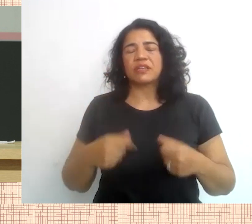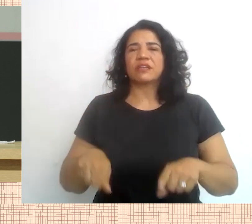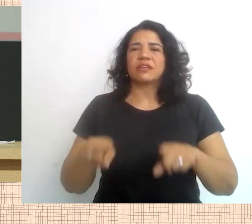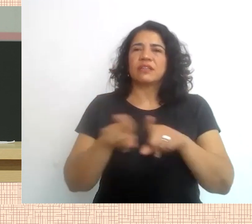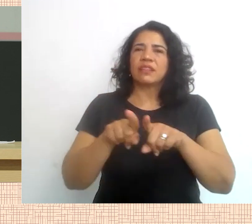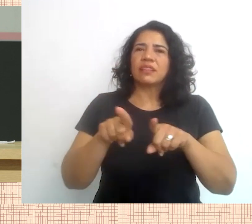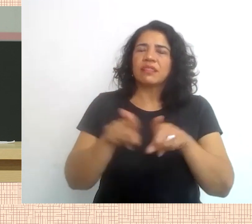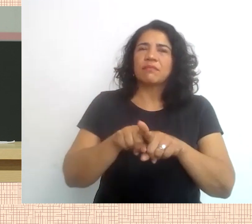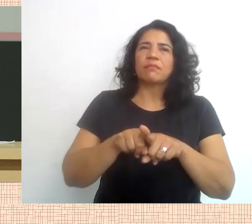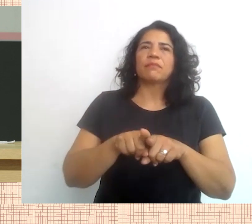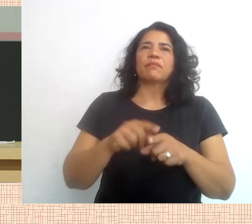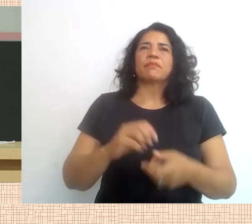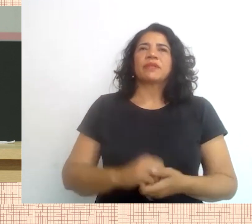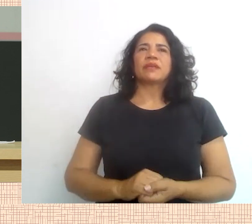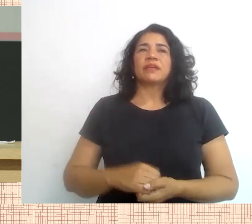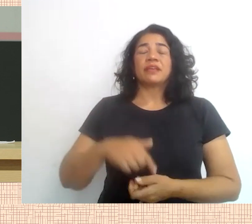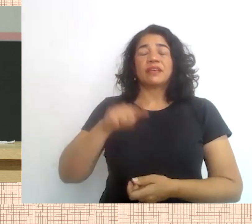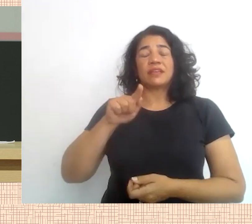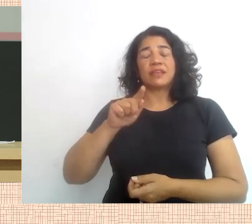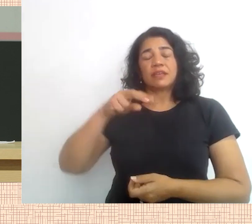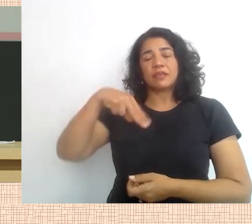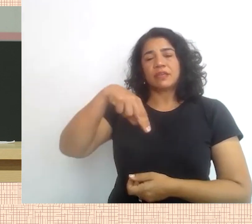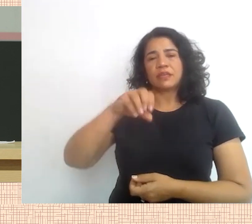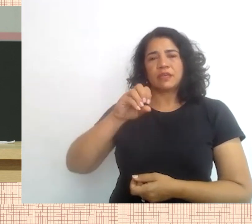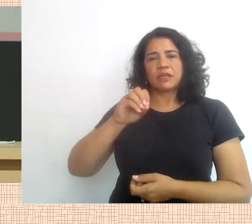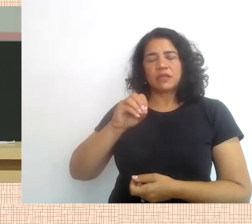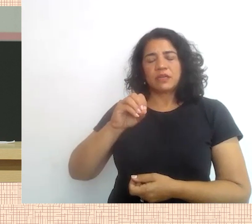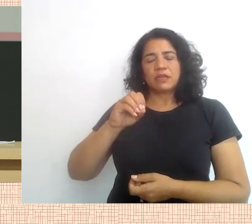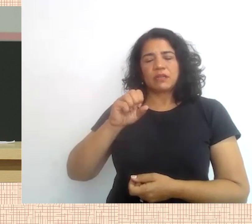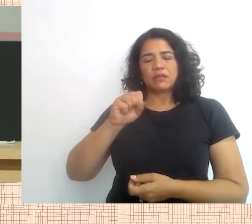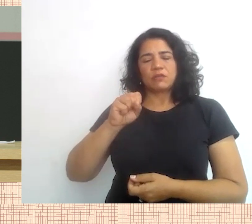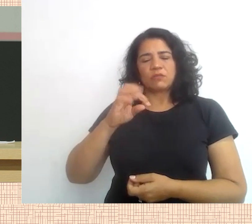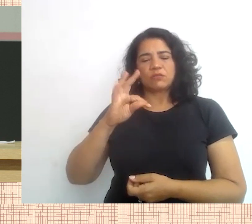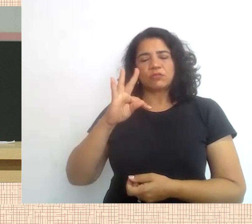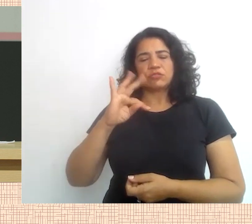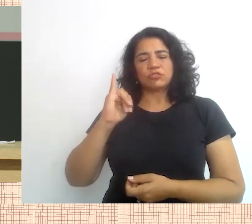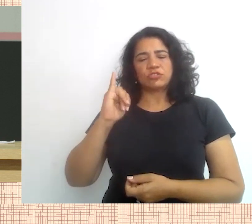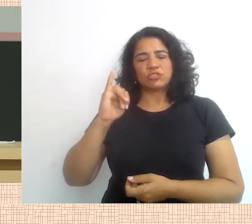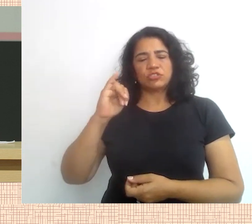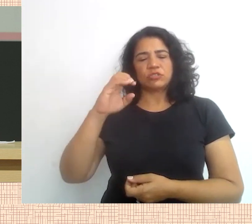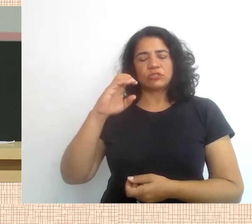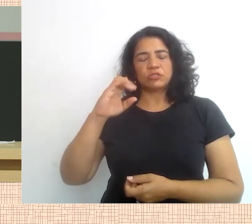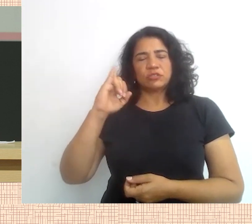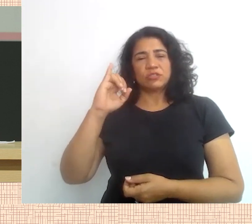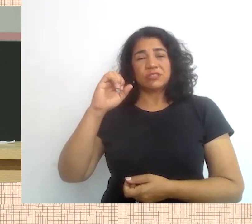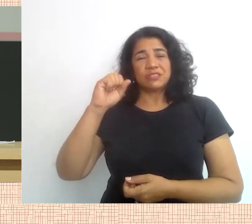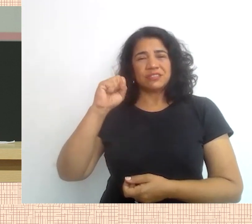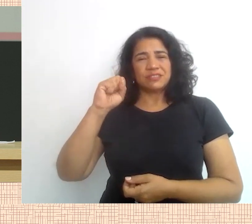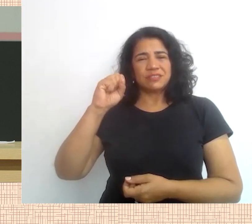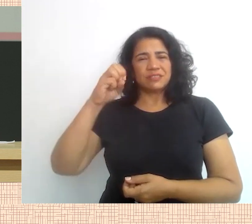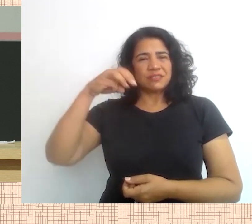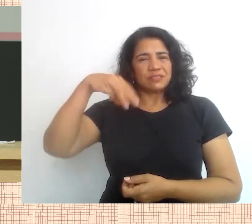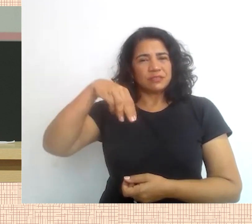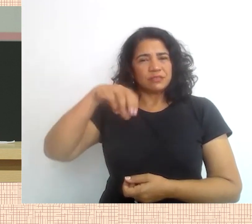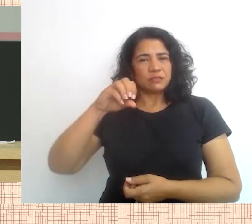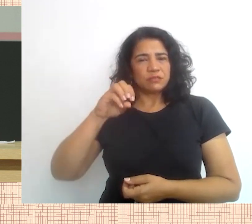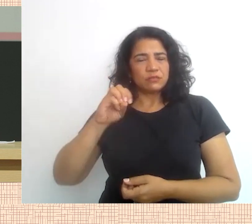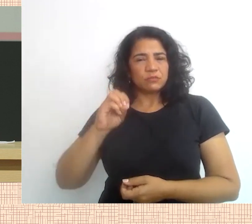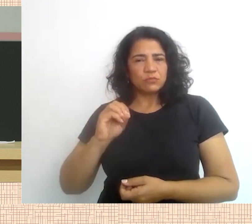há sofrimentos. Nosso corpo é feito de matéria, por isso é